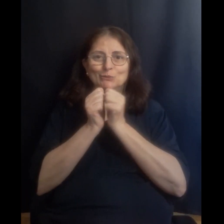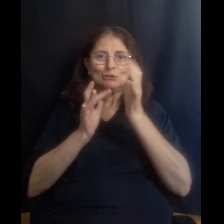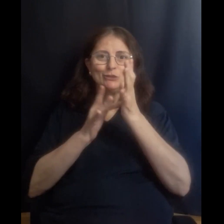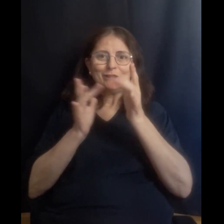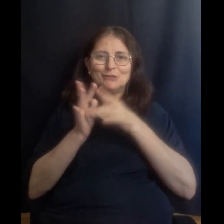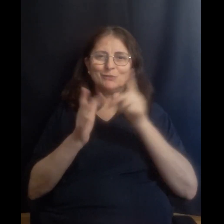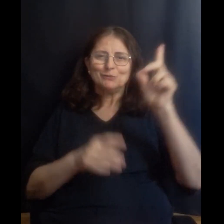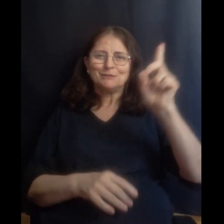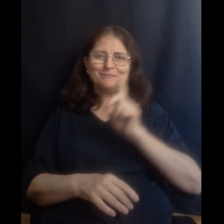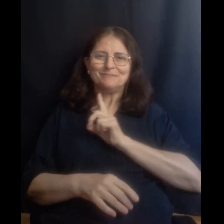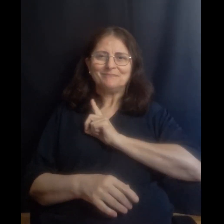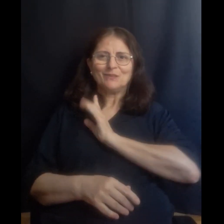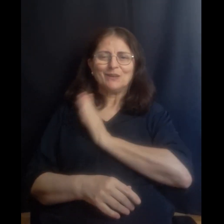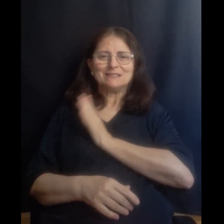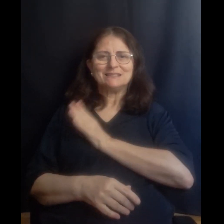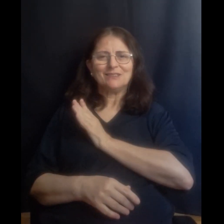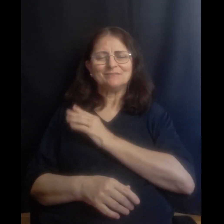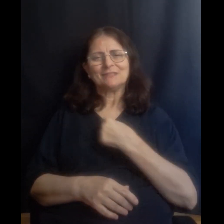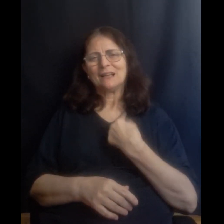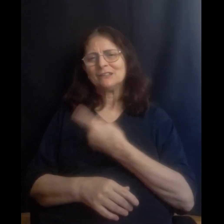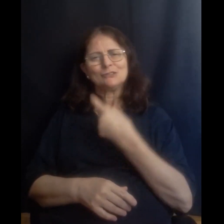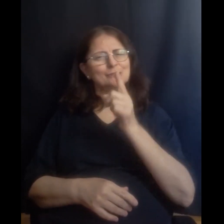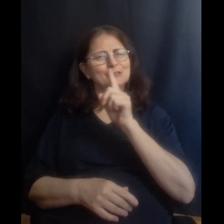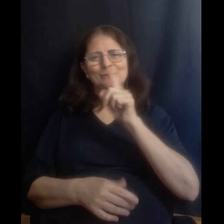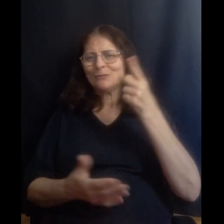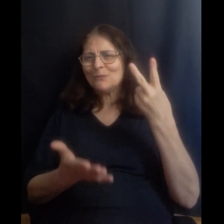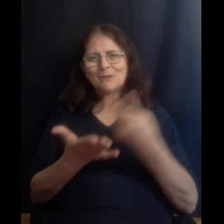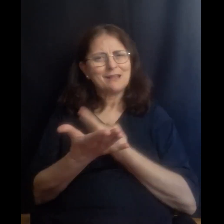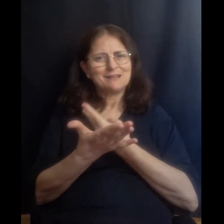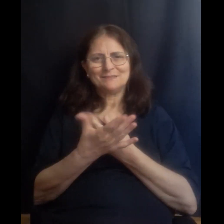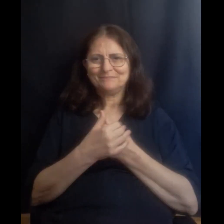no nosso coração, não vamos errar.